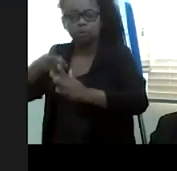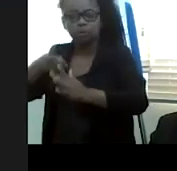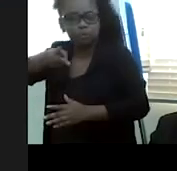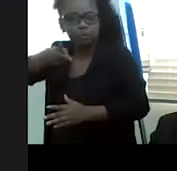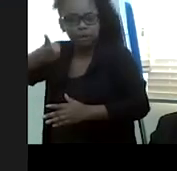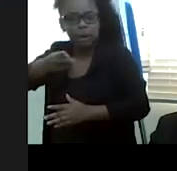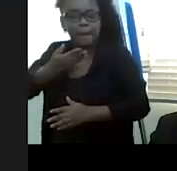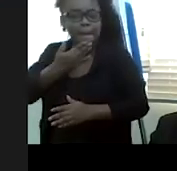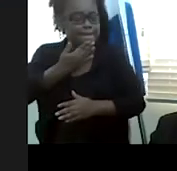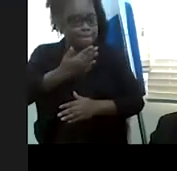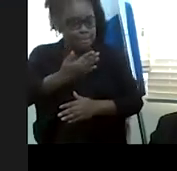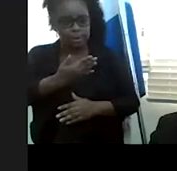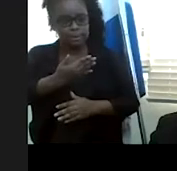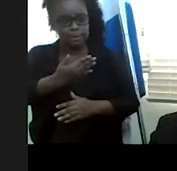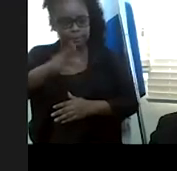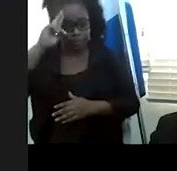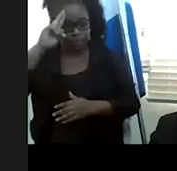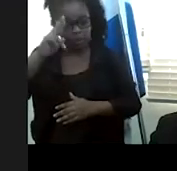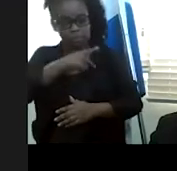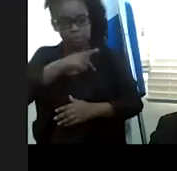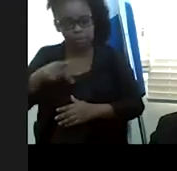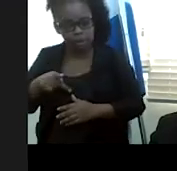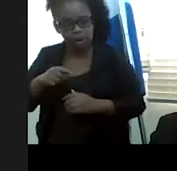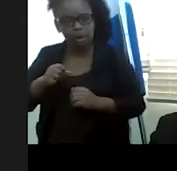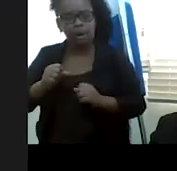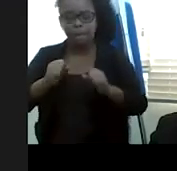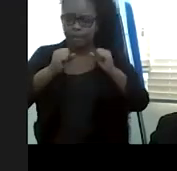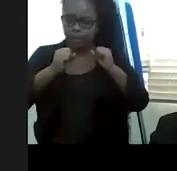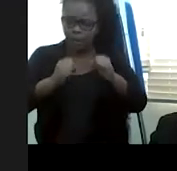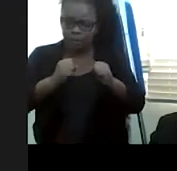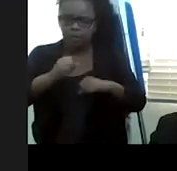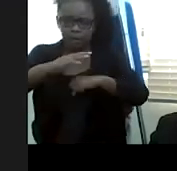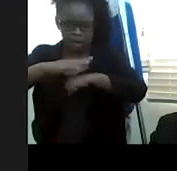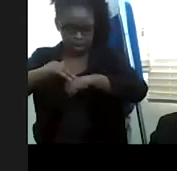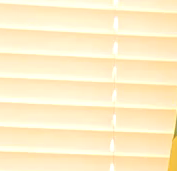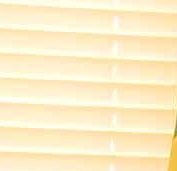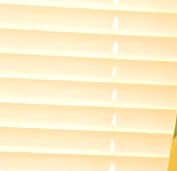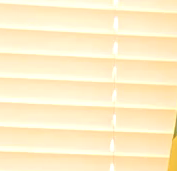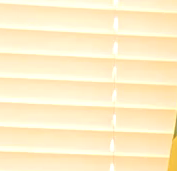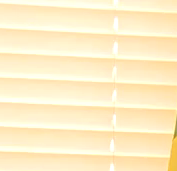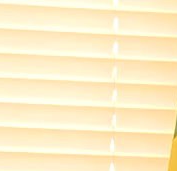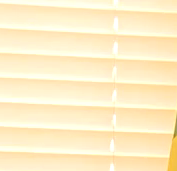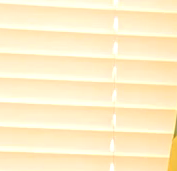Vossa Excelência atenda carinhosamente o meu pedido. Parabéns,